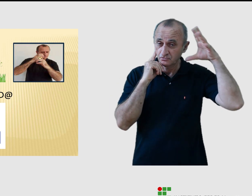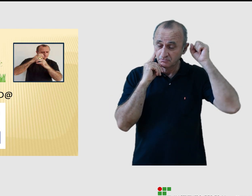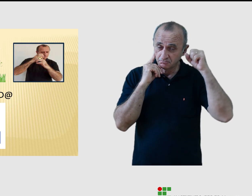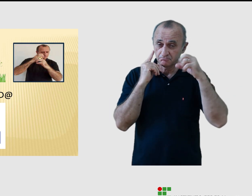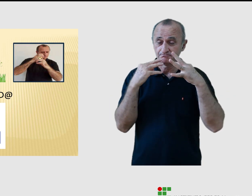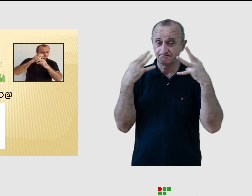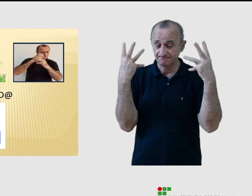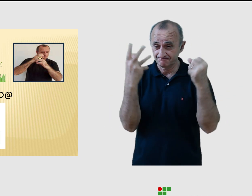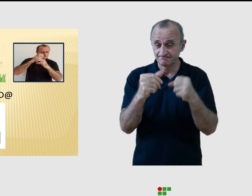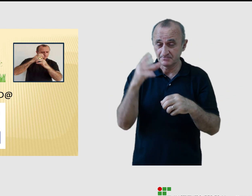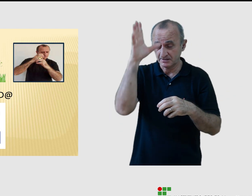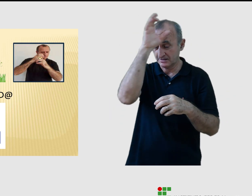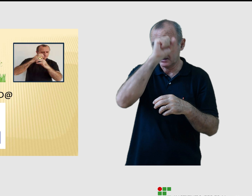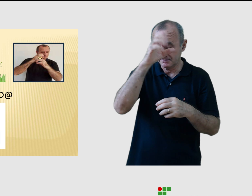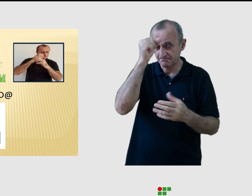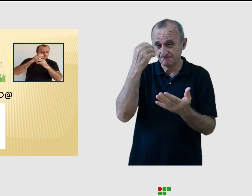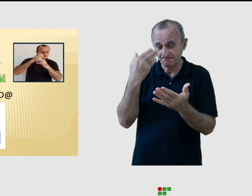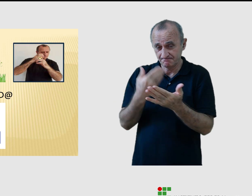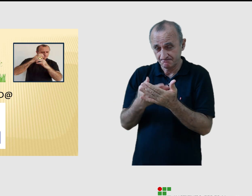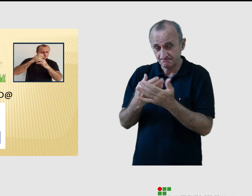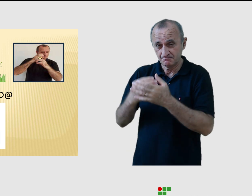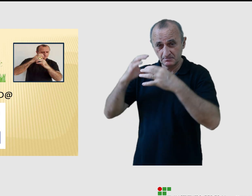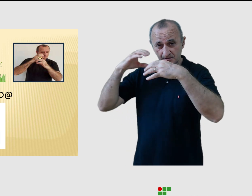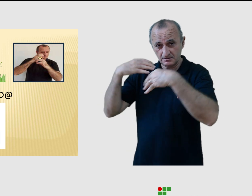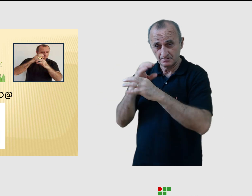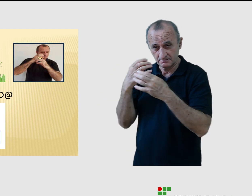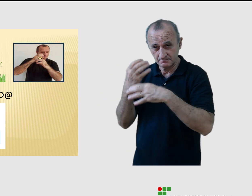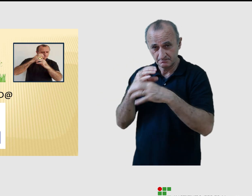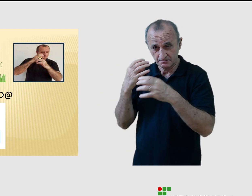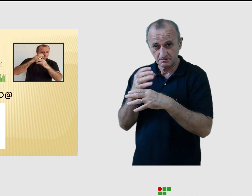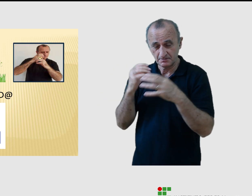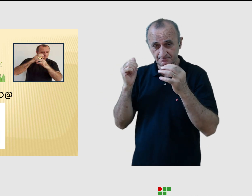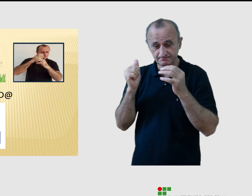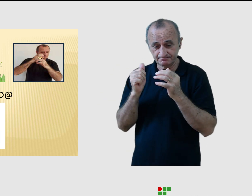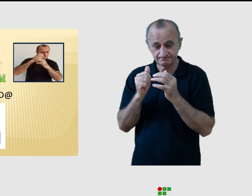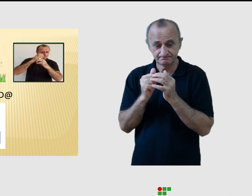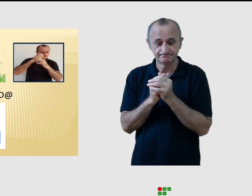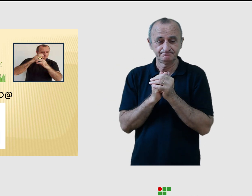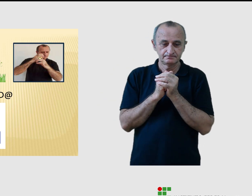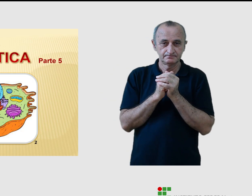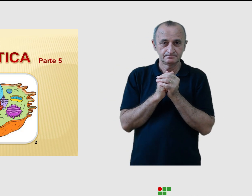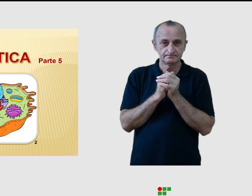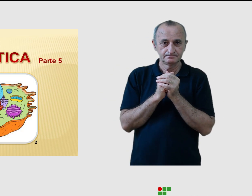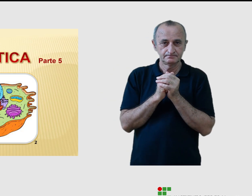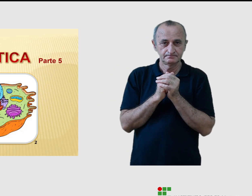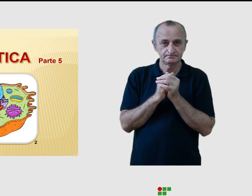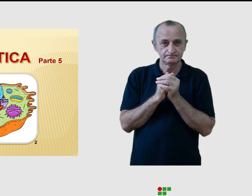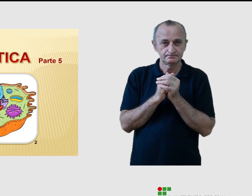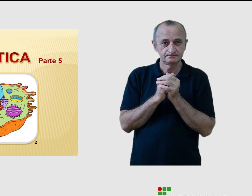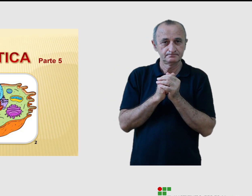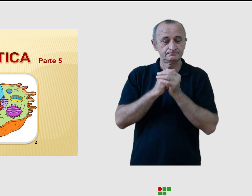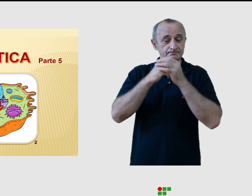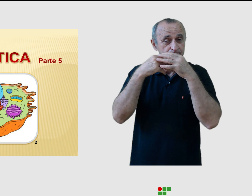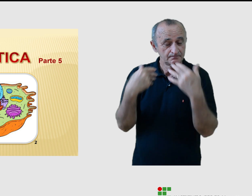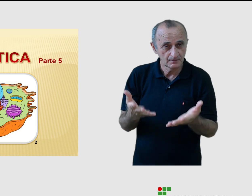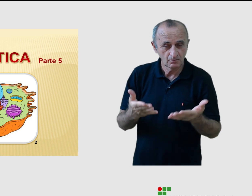a surdos, a ouvintes, para juntos estudarmos biologia.